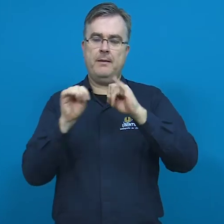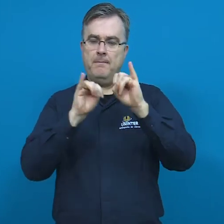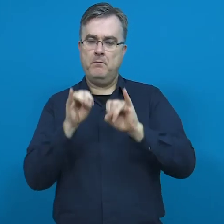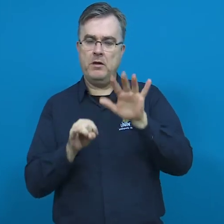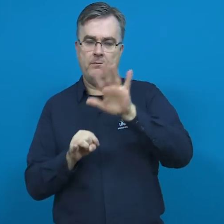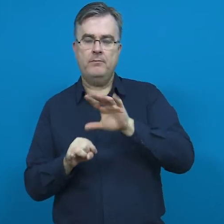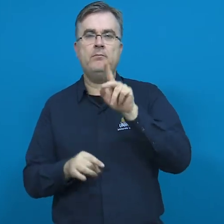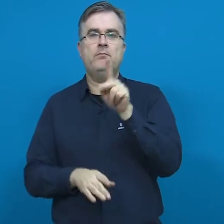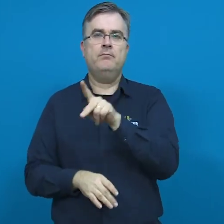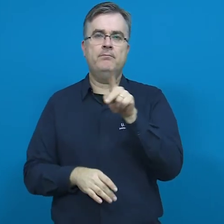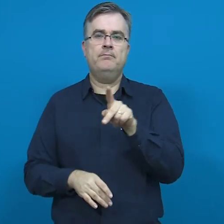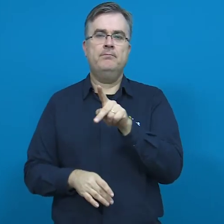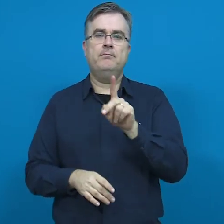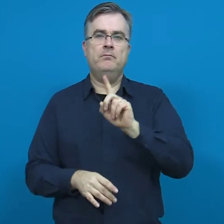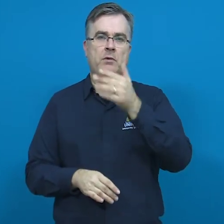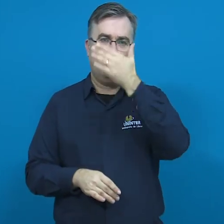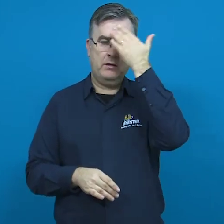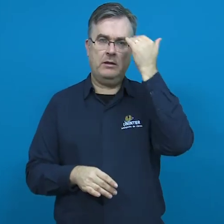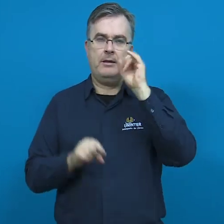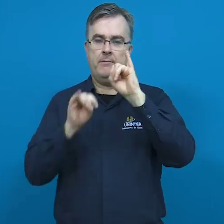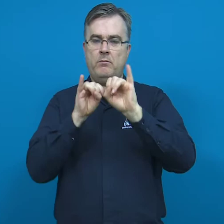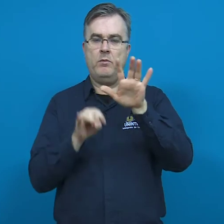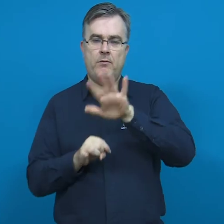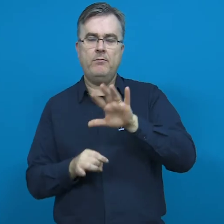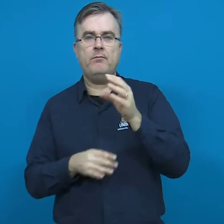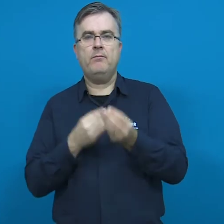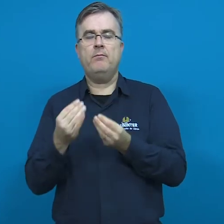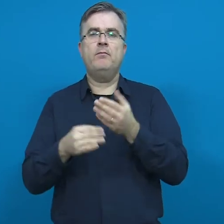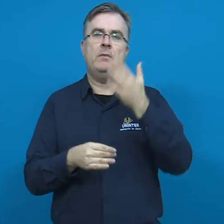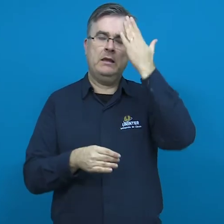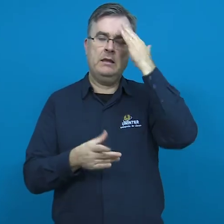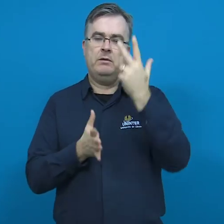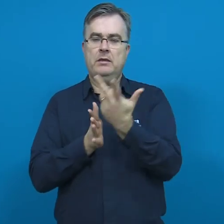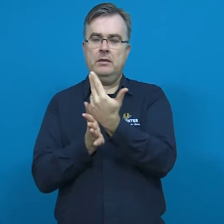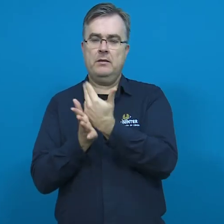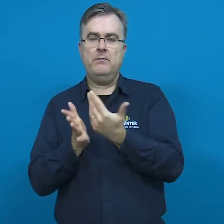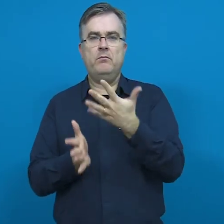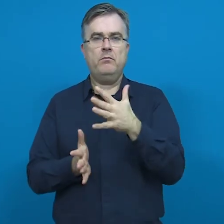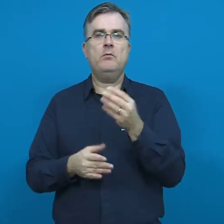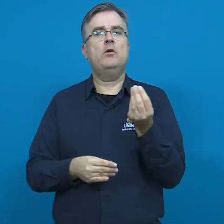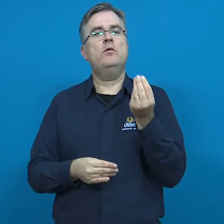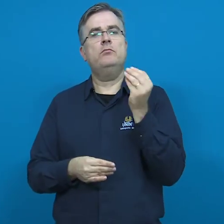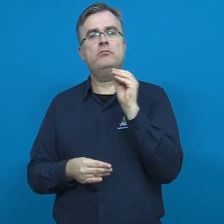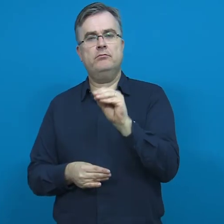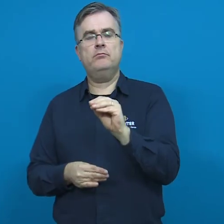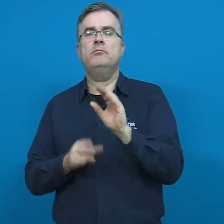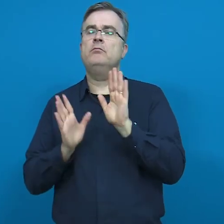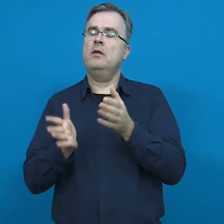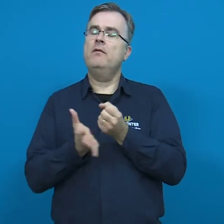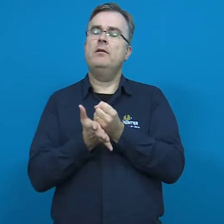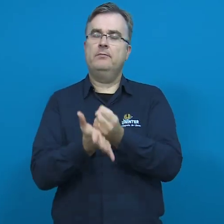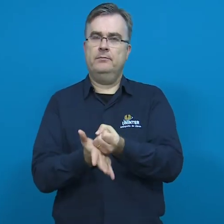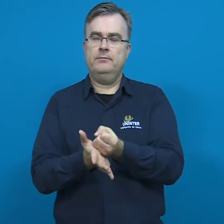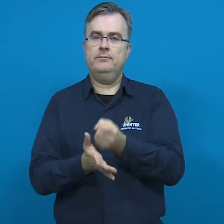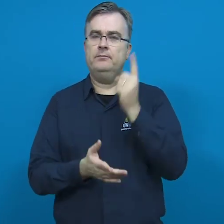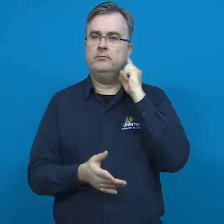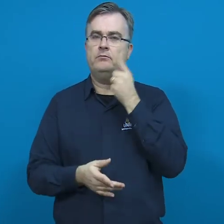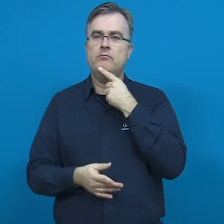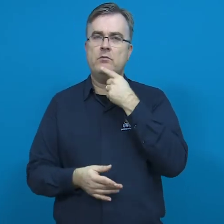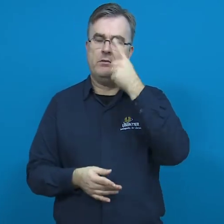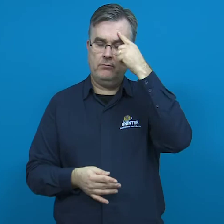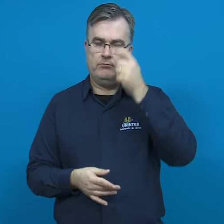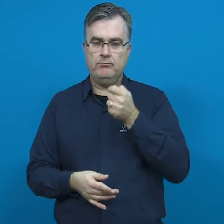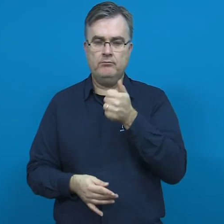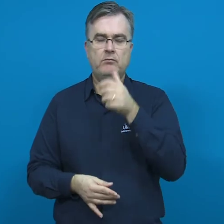que seja, uma imagem, se o professor não esqueceu uma imagem ou sabe desenhar mais ou menos, coloca ali, já vai